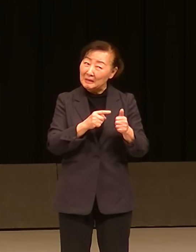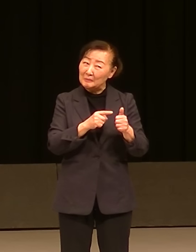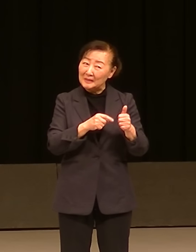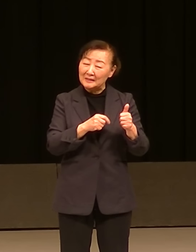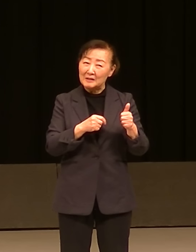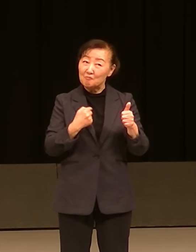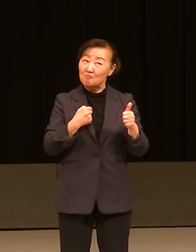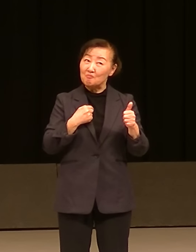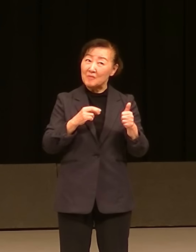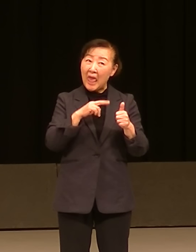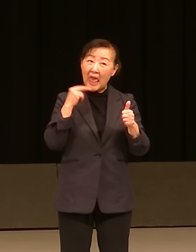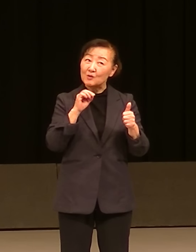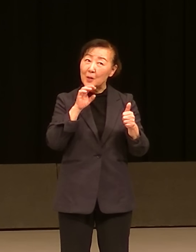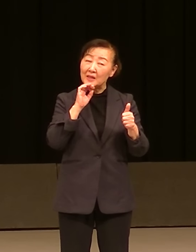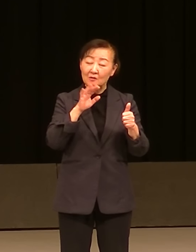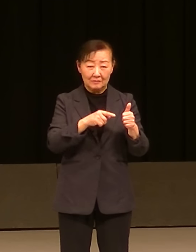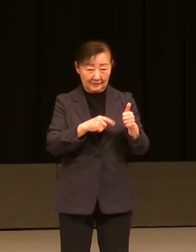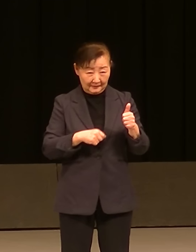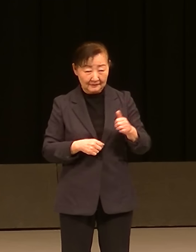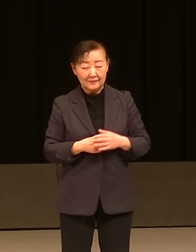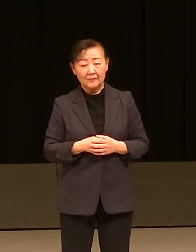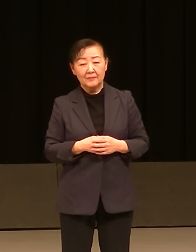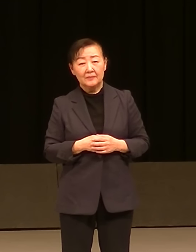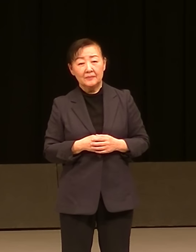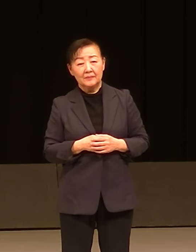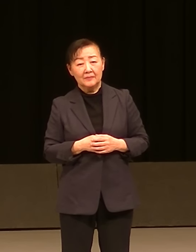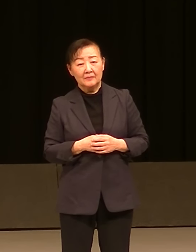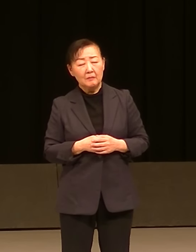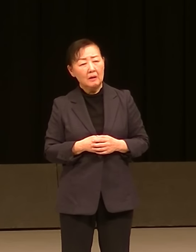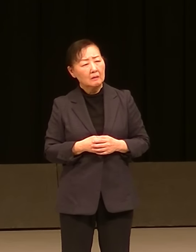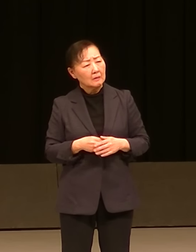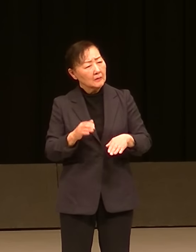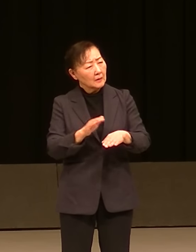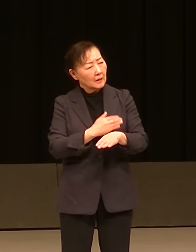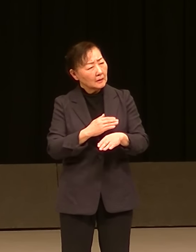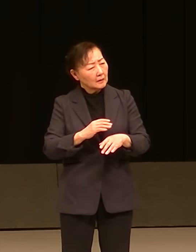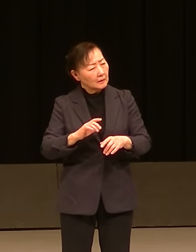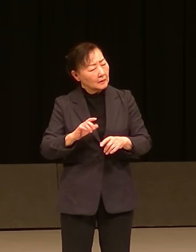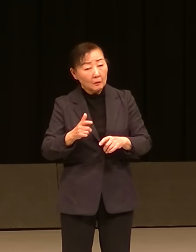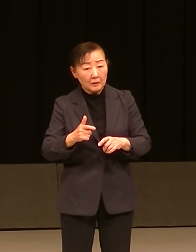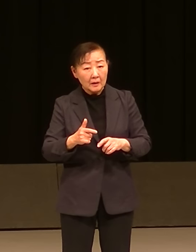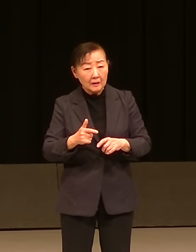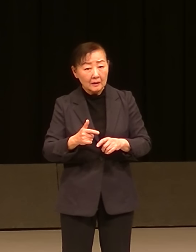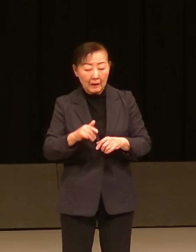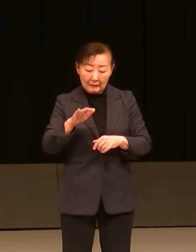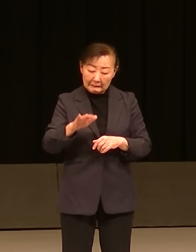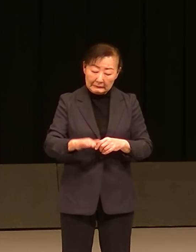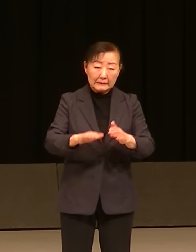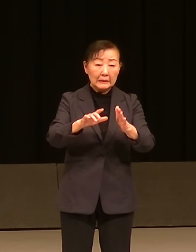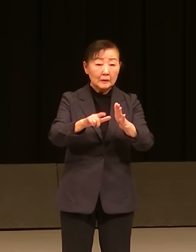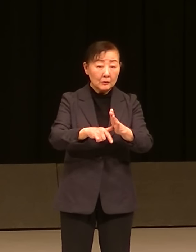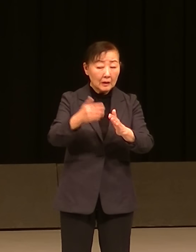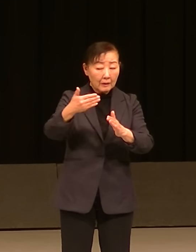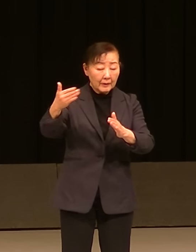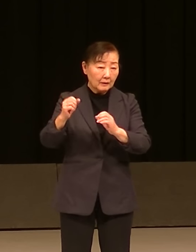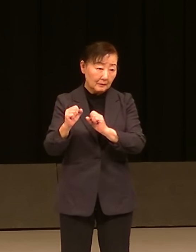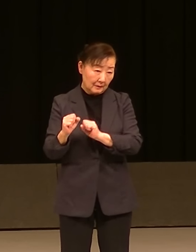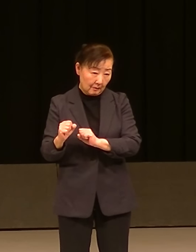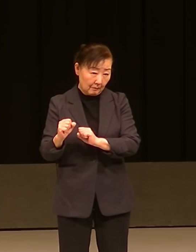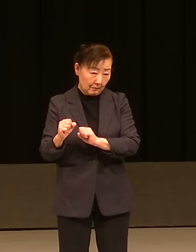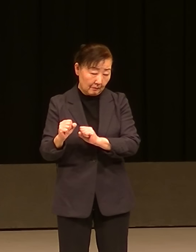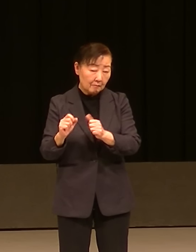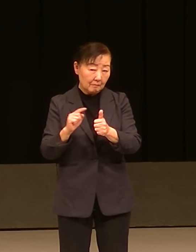。で、まあ、そんなに下手な英語ではない、まあ、小さい頃にアメリカにいたということ